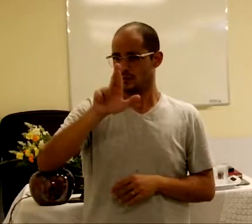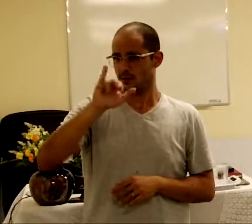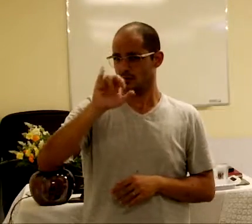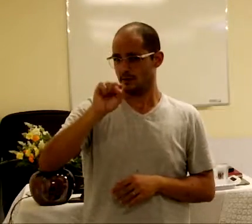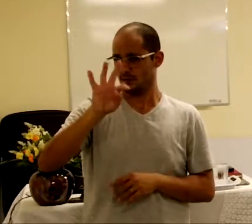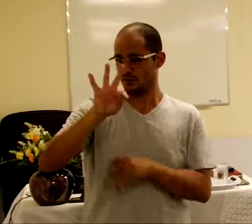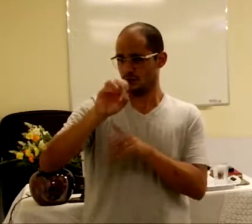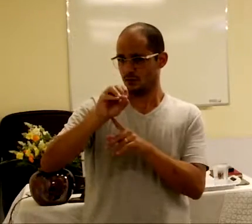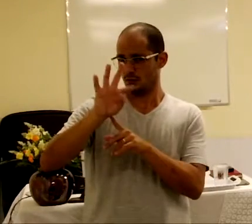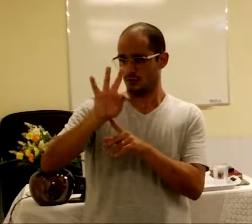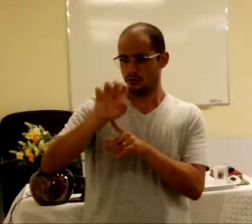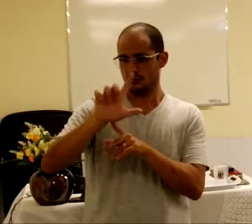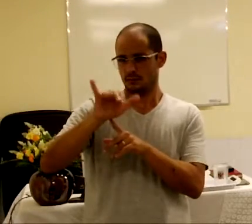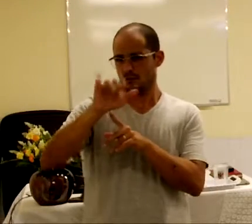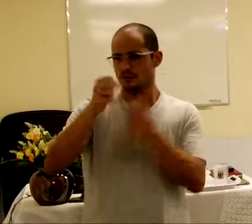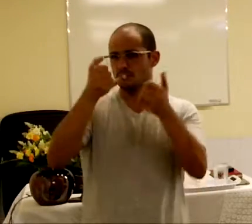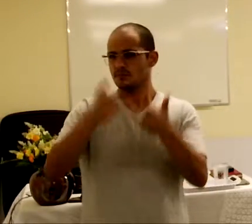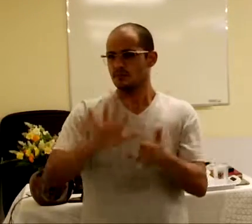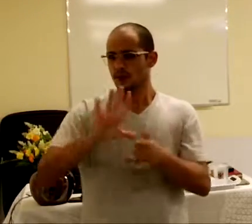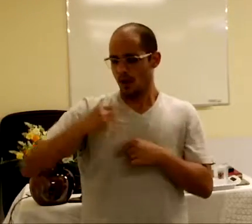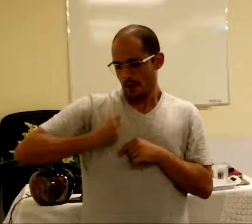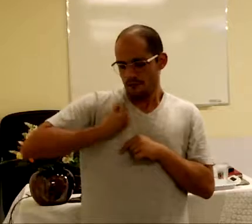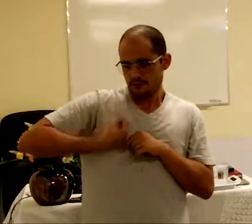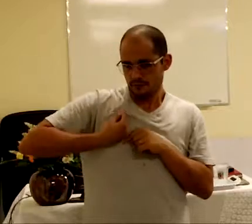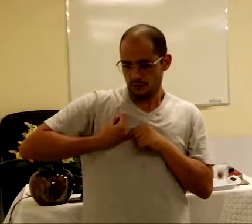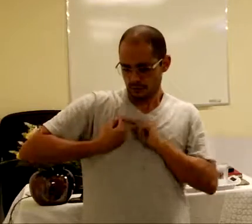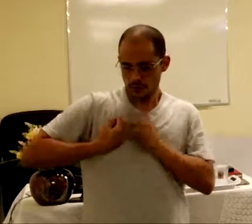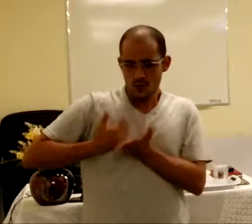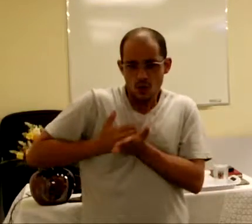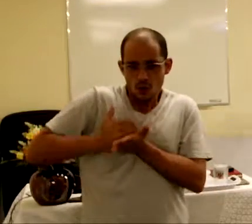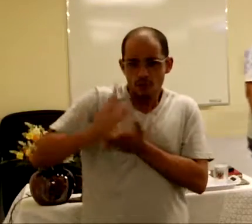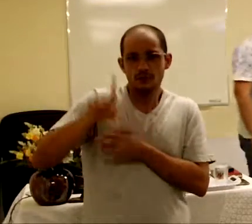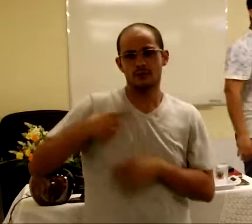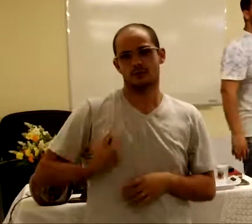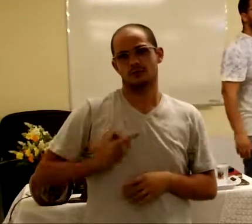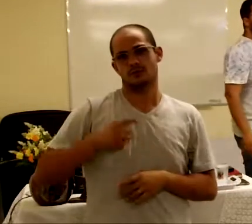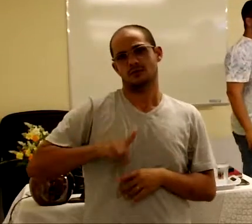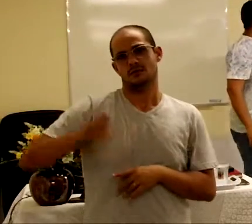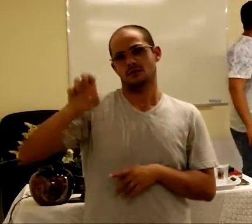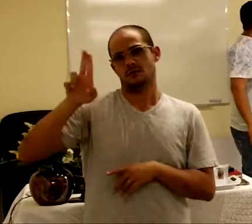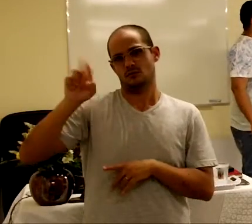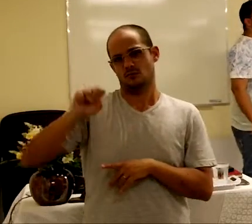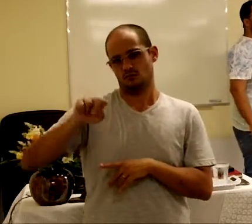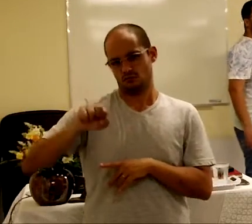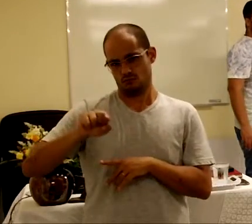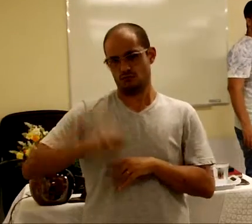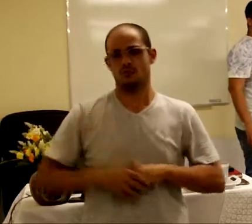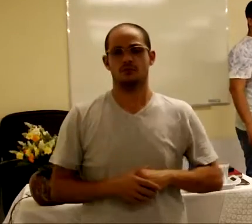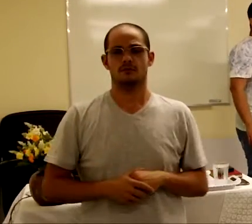motor inicial da vida, Deus, a causa primária, a causa